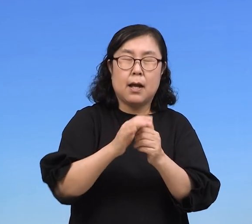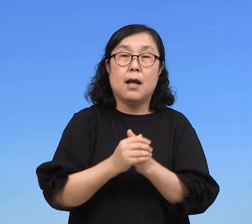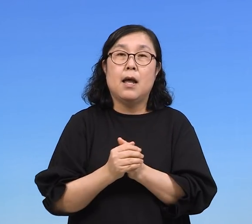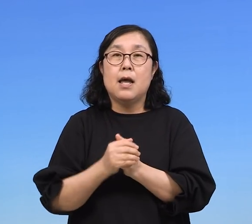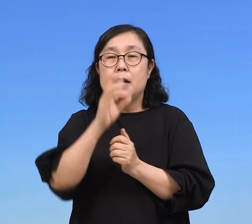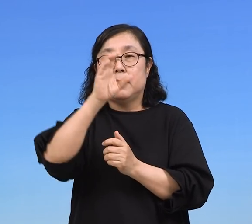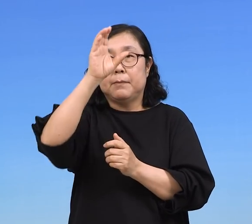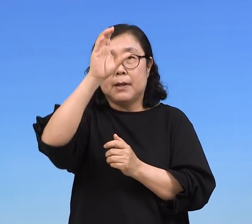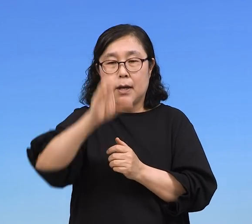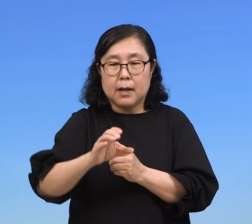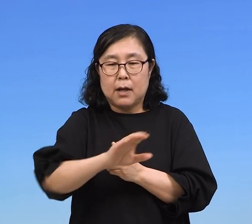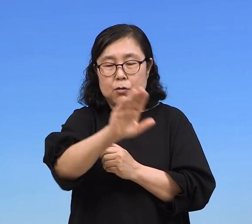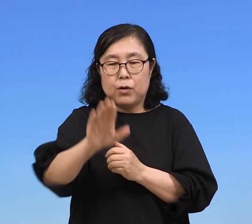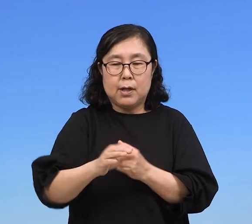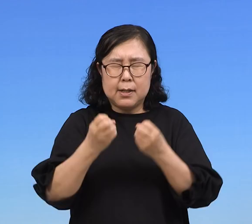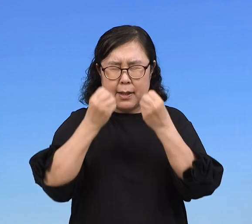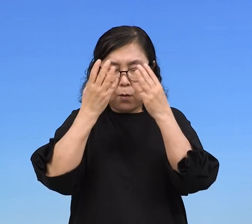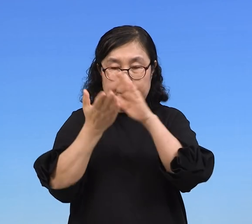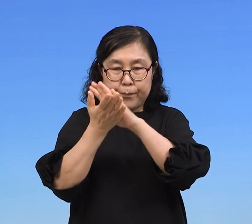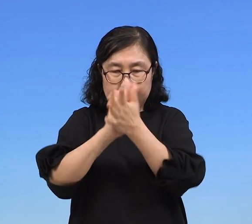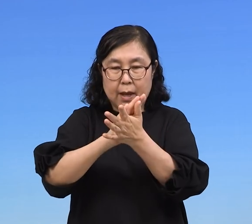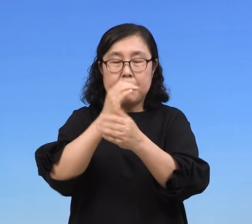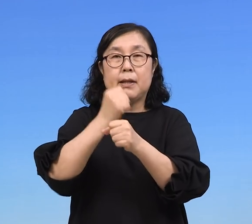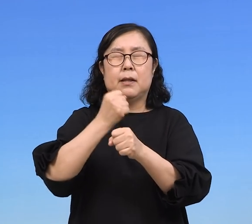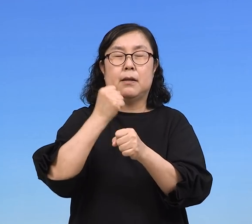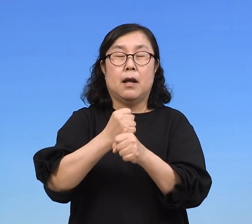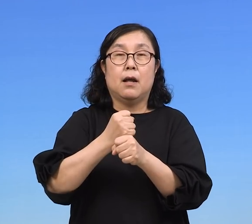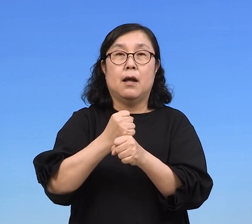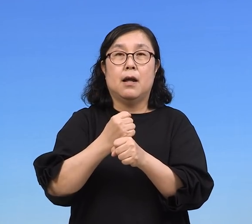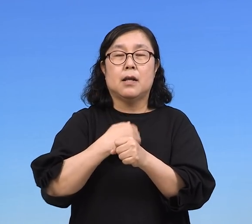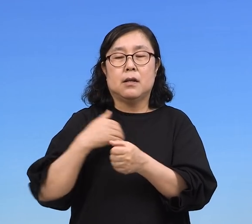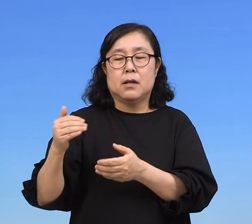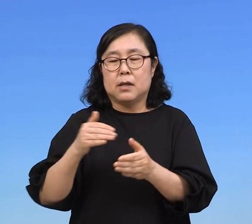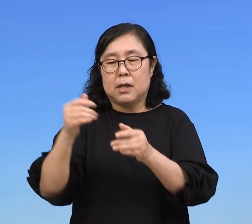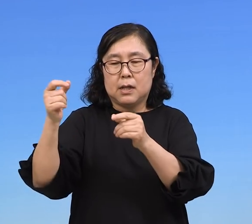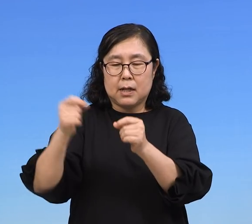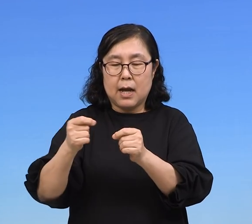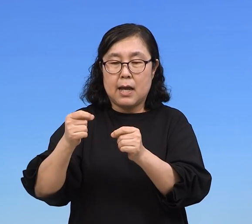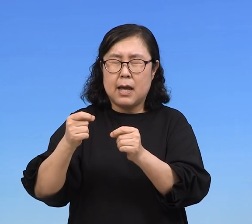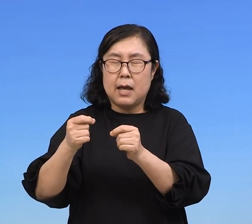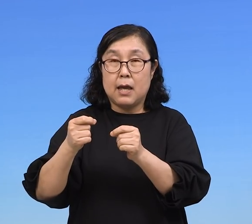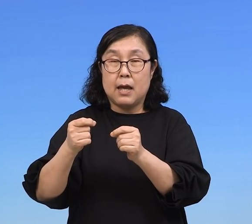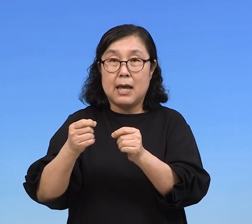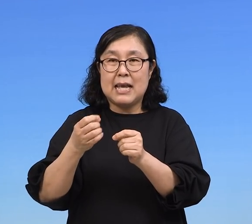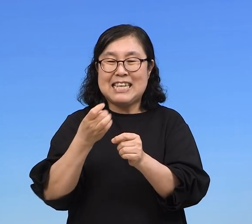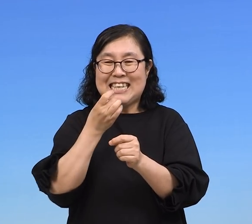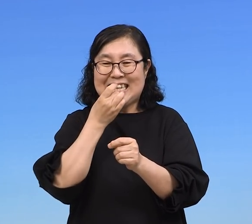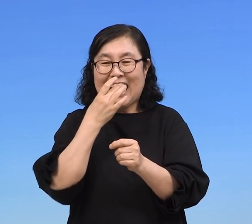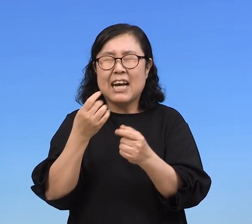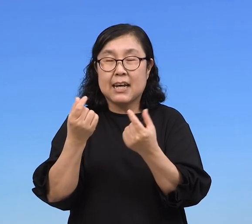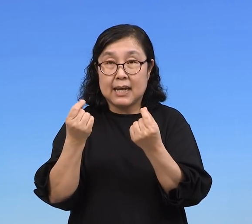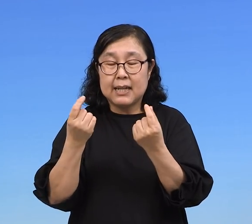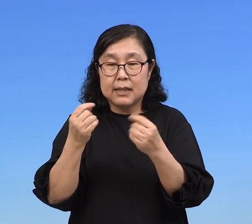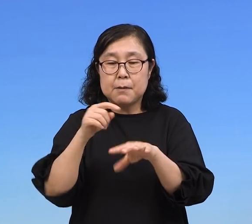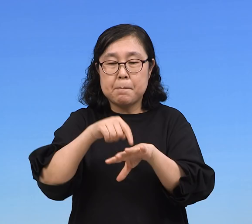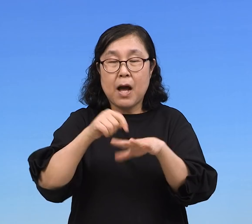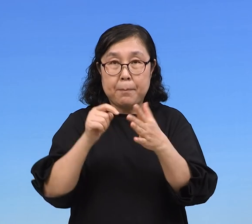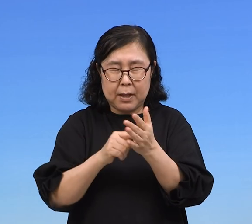변화되리라, 십자가 우릴 새롭게 하네. 하나님, 나는 길가에 던져진 씨앗 같은